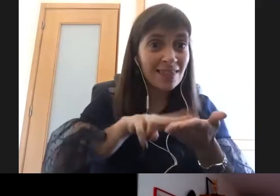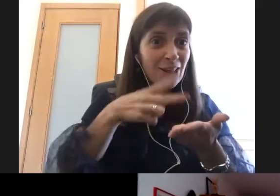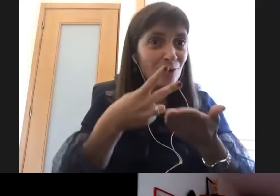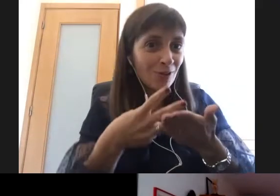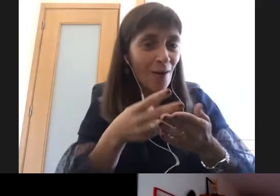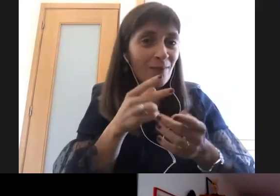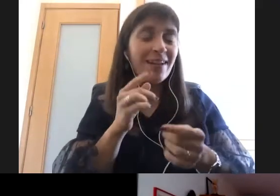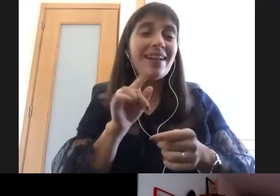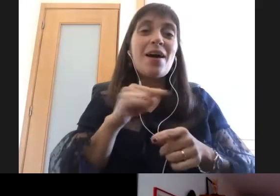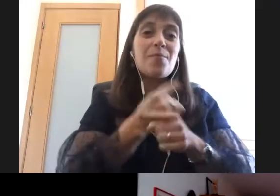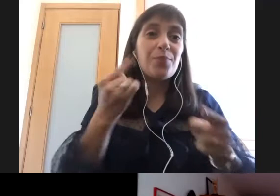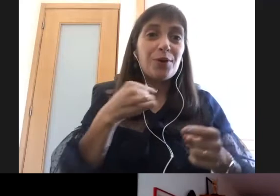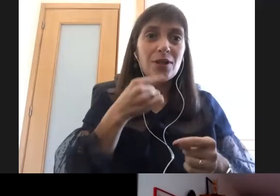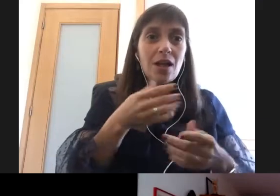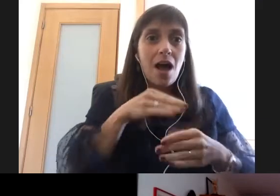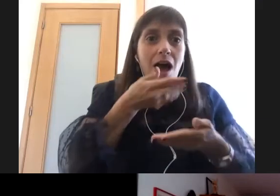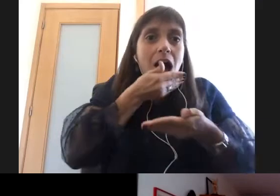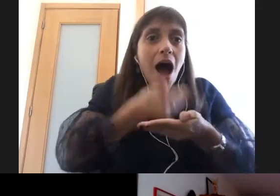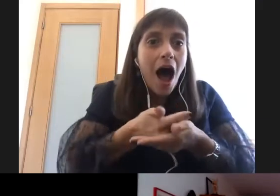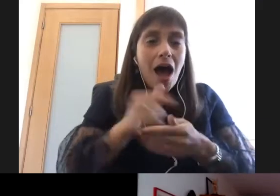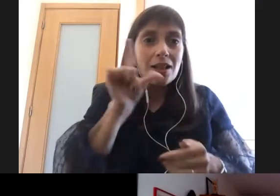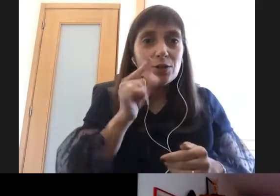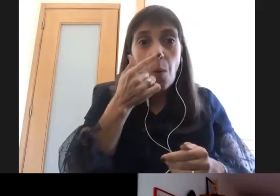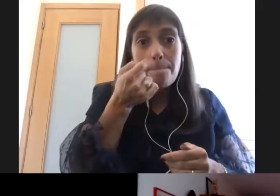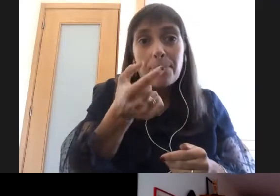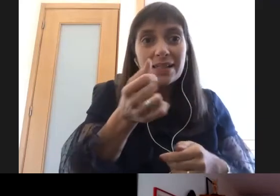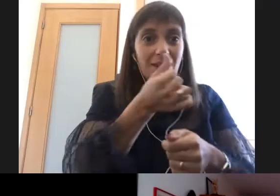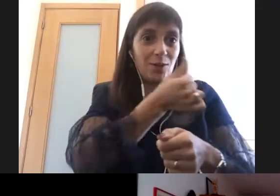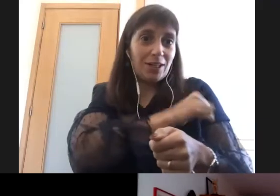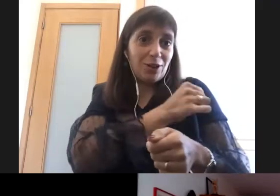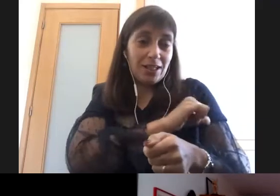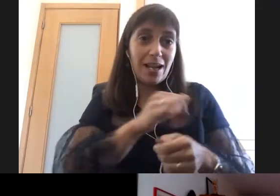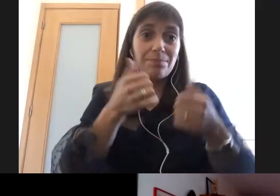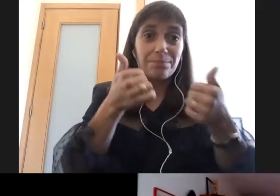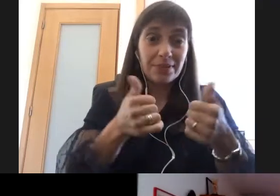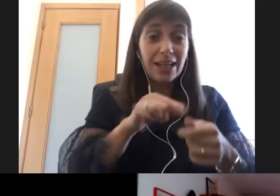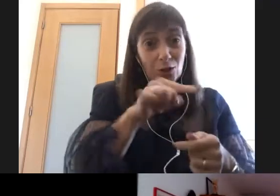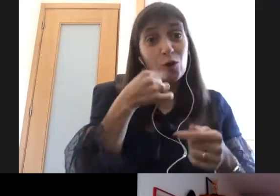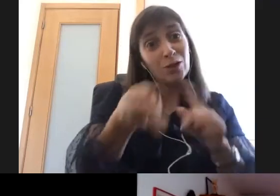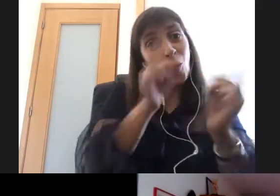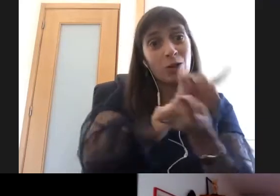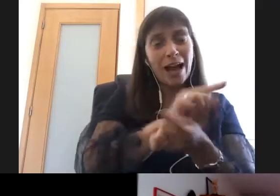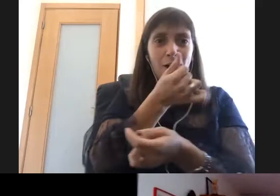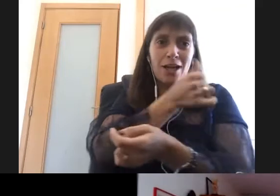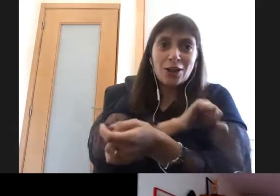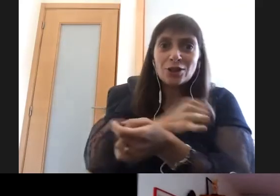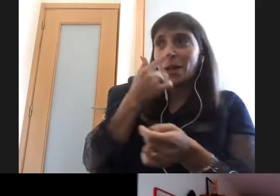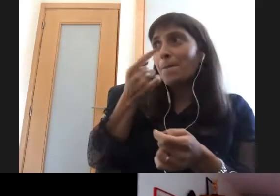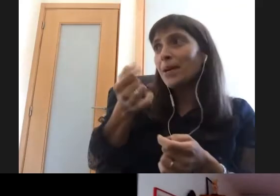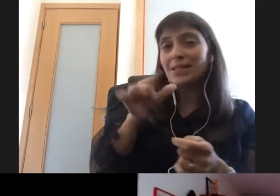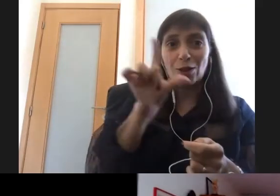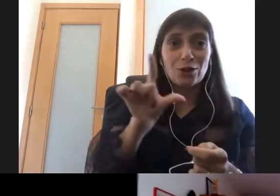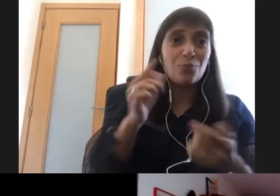nossa, como Lisboa parece o Rio de Janeiro... E comecei a falar o que é correto. Como o Rio de Janeiro parece Lisboa, mas,